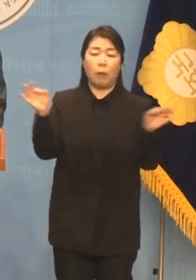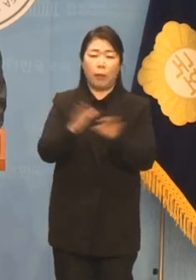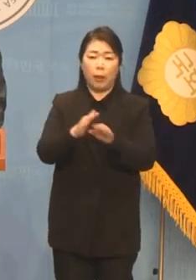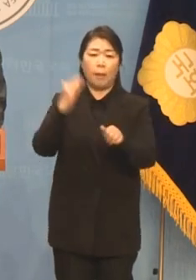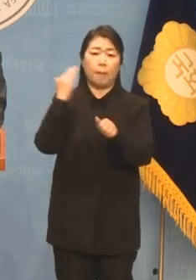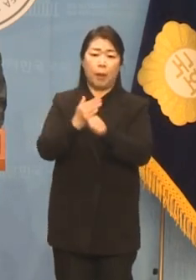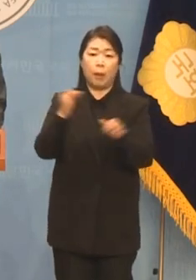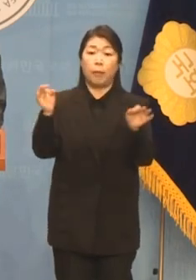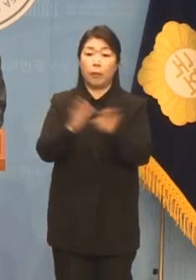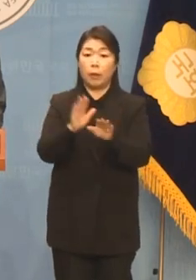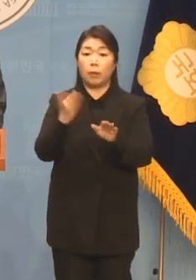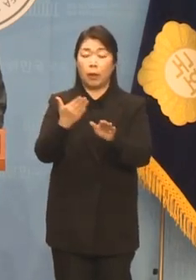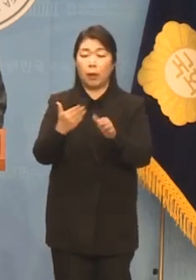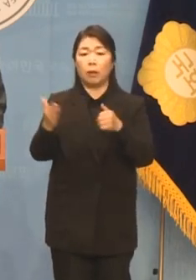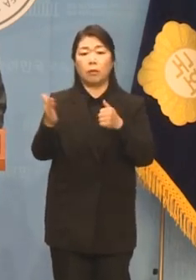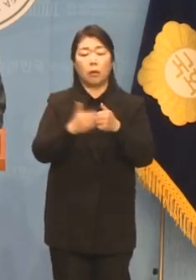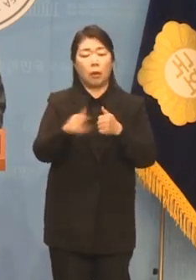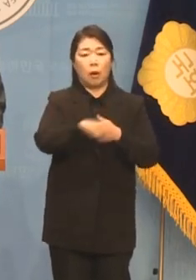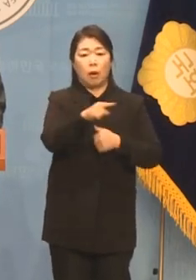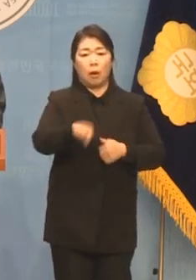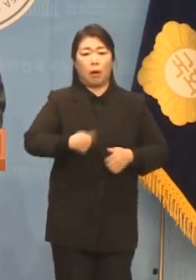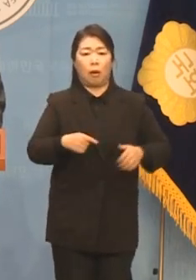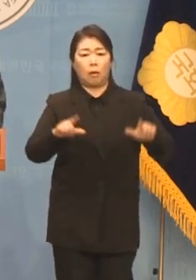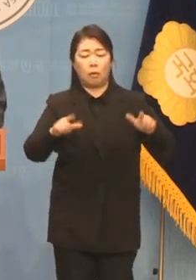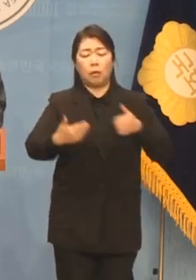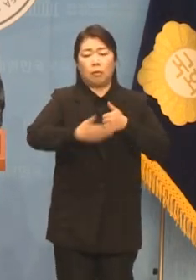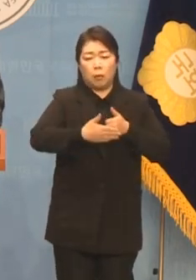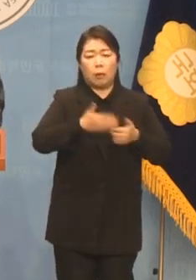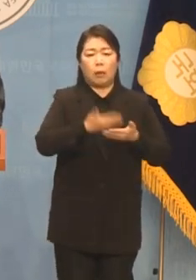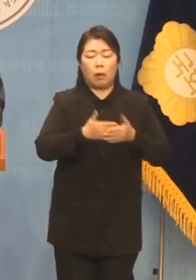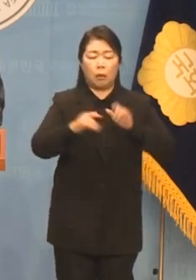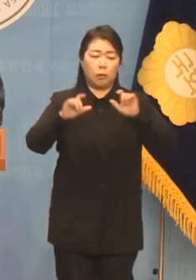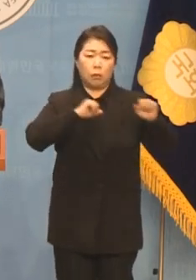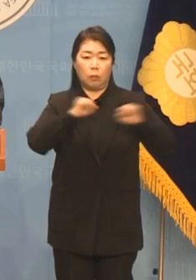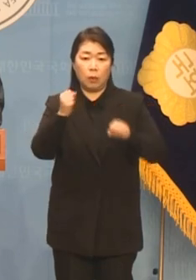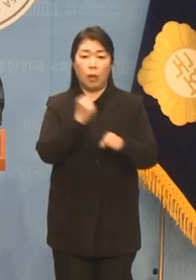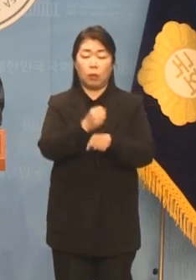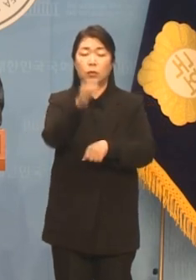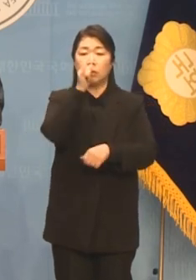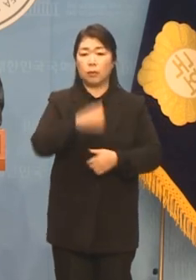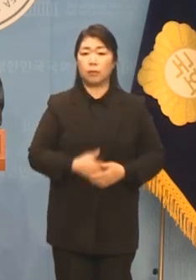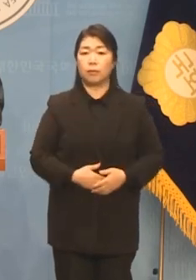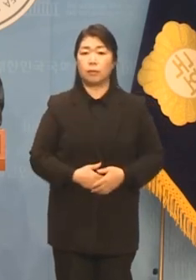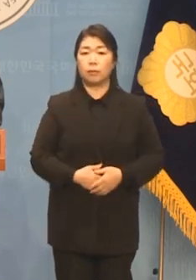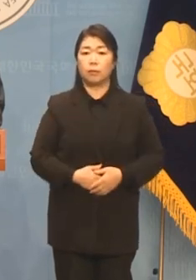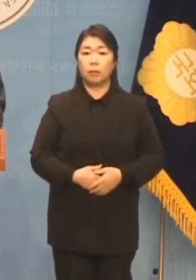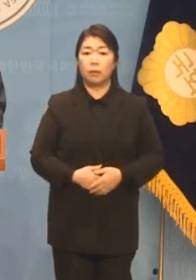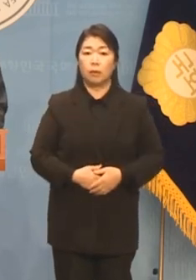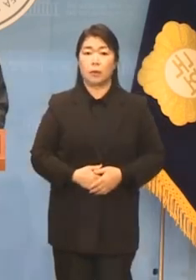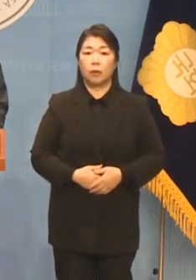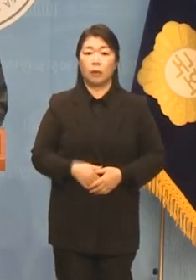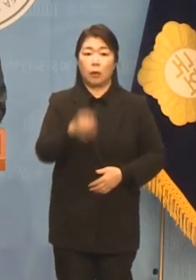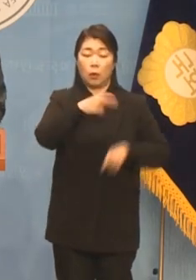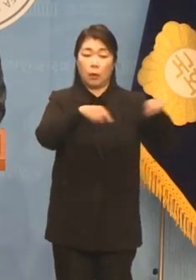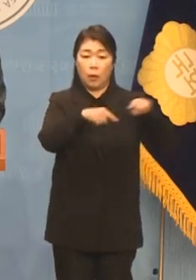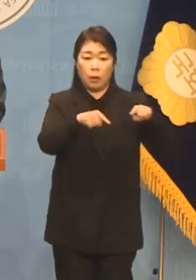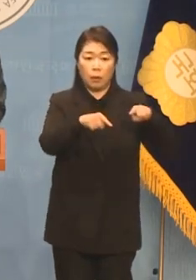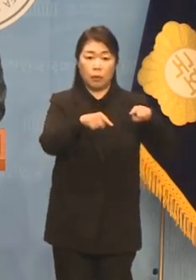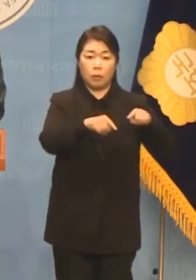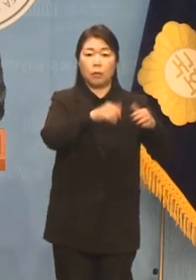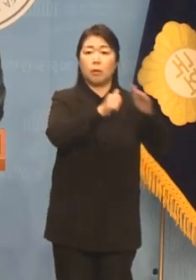있습니다 자서는 아무일도 할 수없는 소수정당의 후보가 권 여당 대표의 무게 실린 공식 발표를